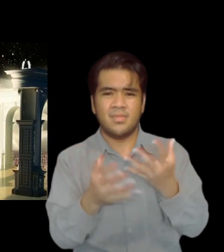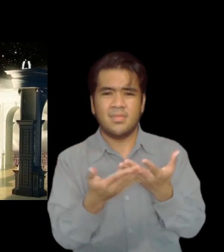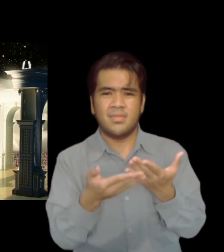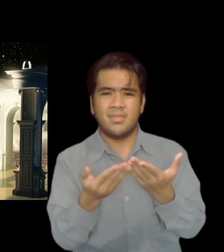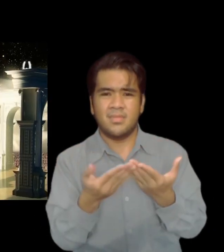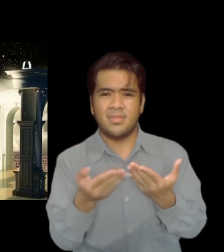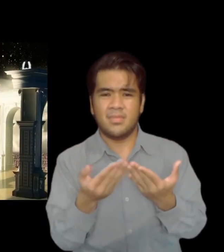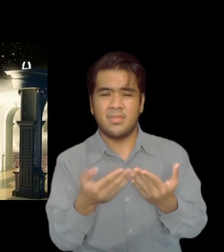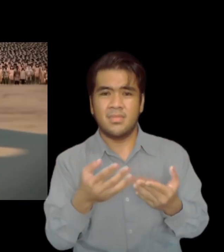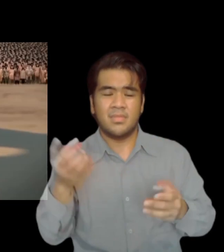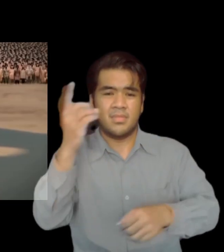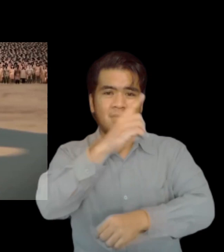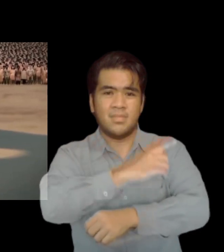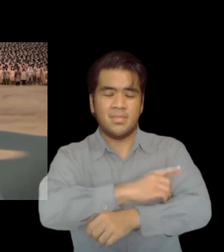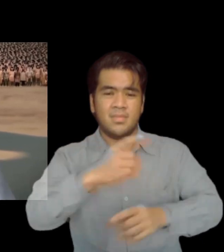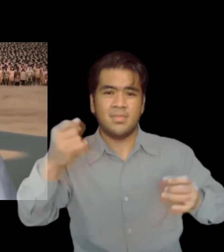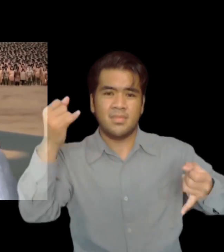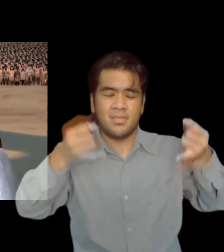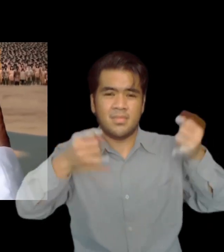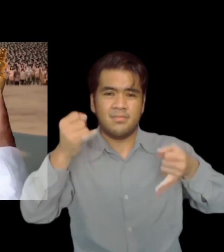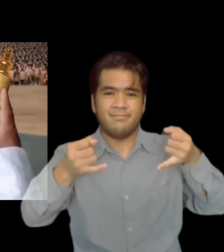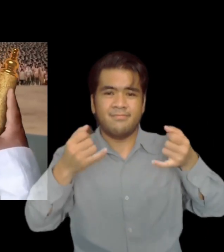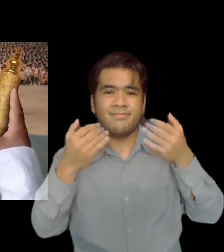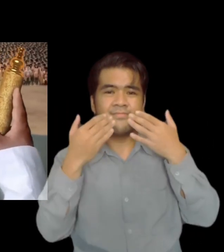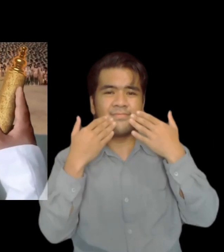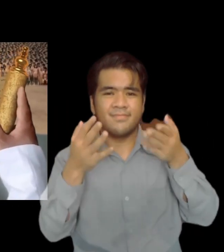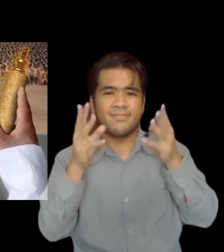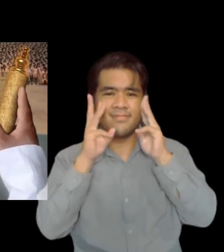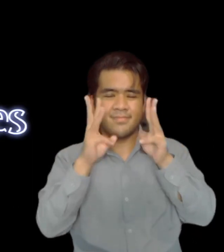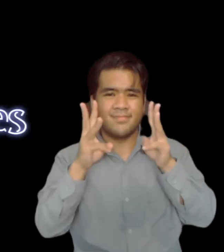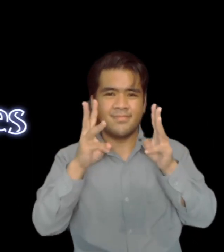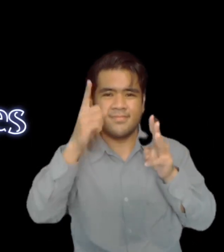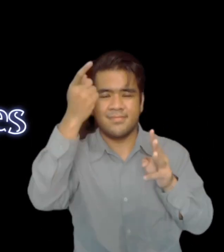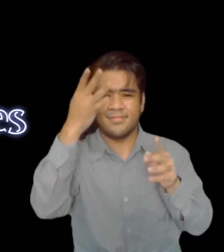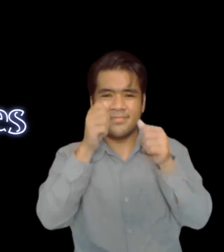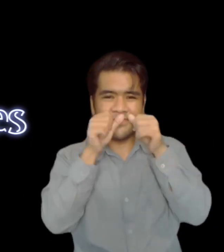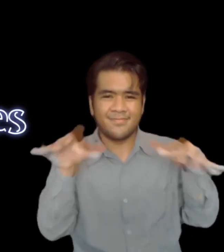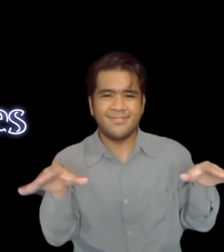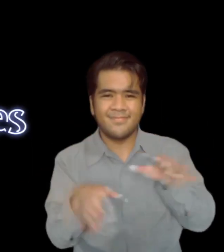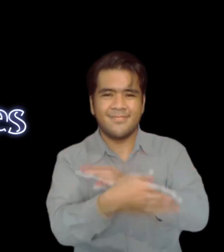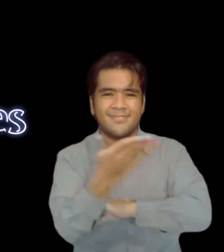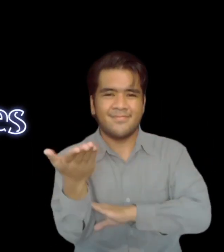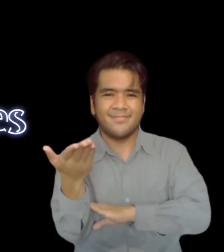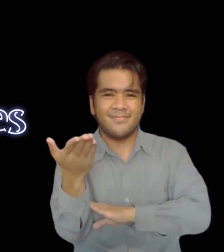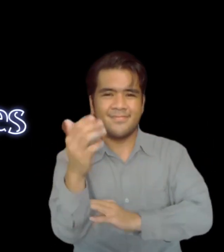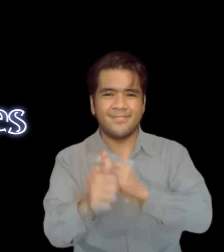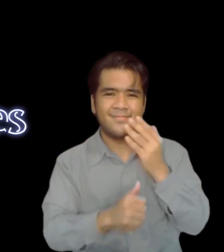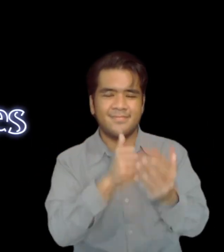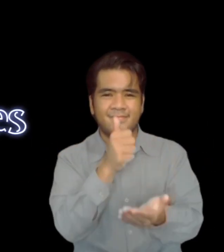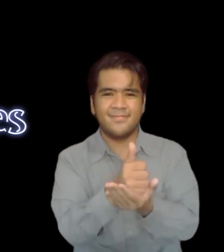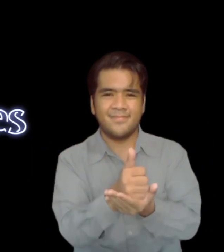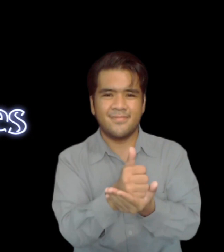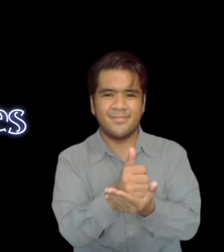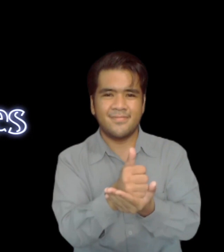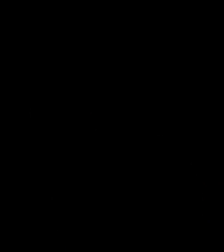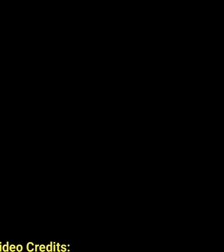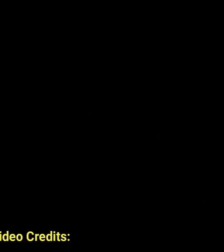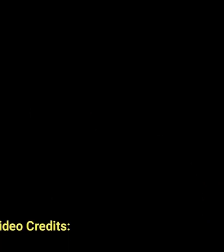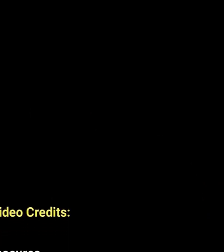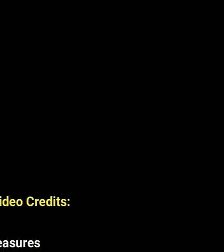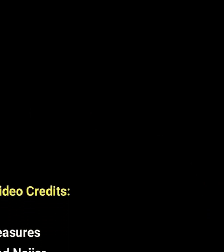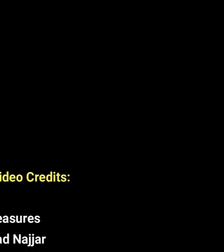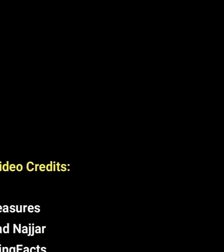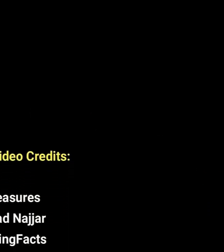maligtas. Kaya lahat po tayo ay walang excuse sa araw ng paghukom. Maraming salamat sa panonood at God bless you.